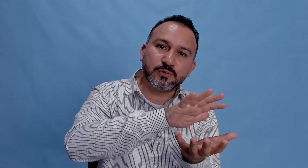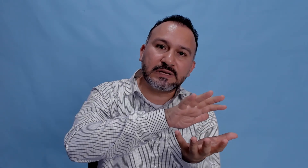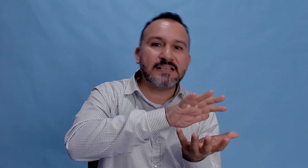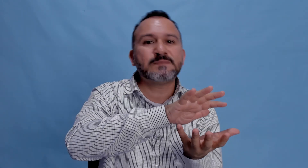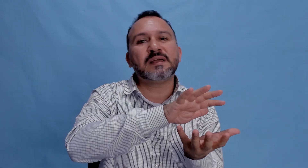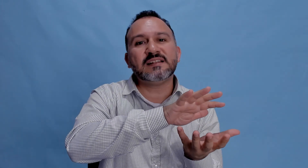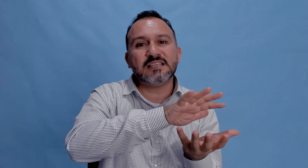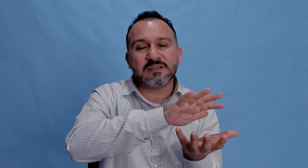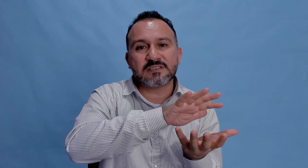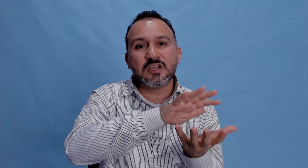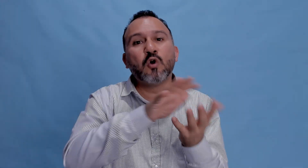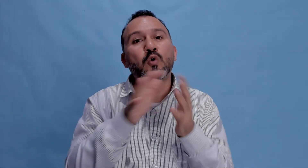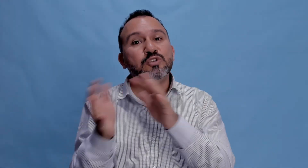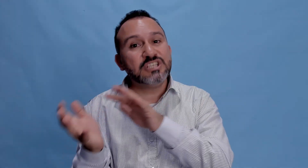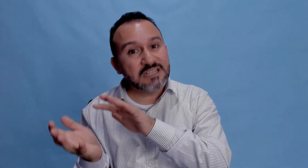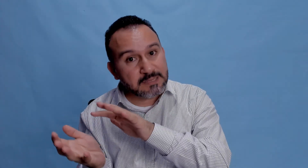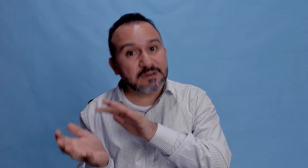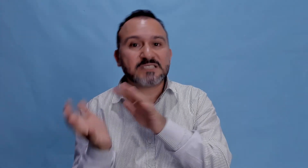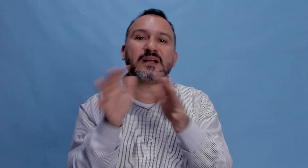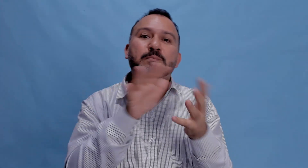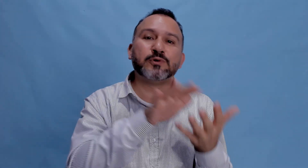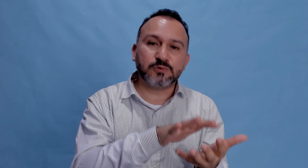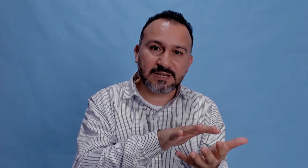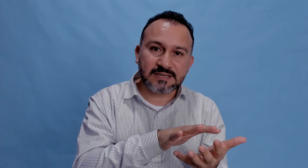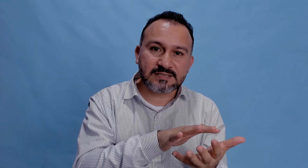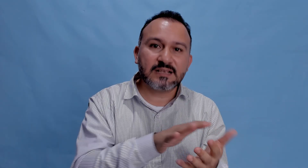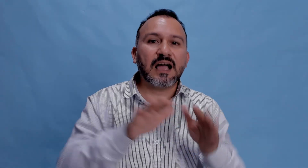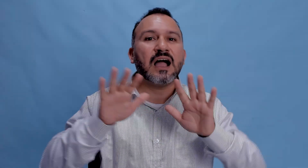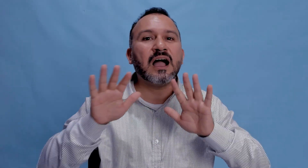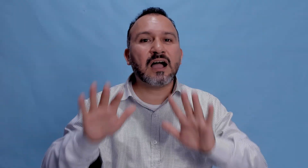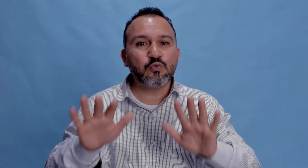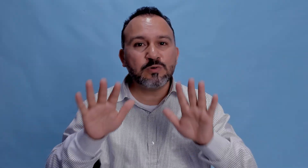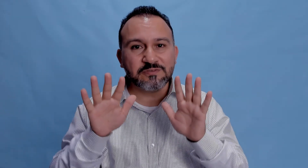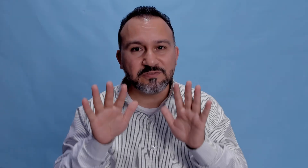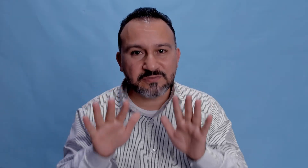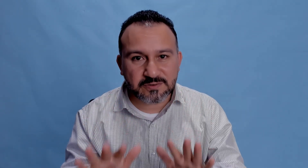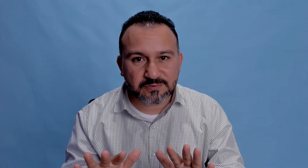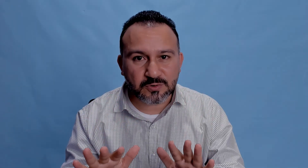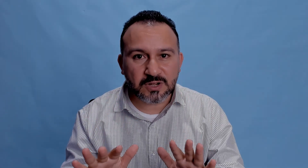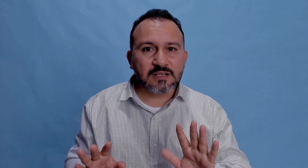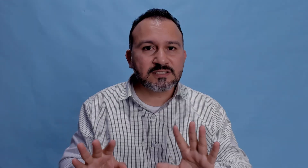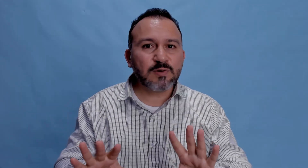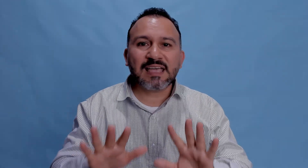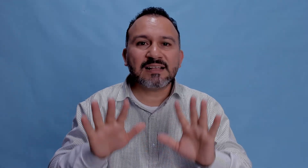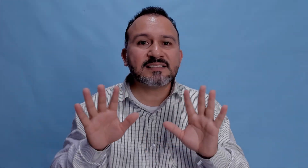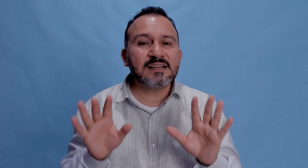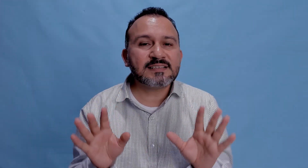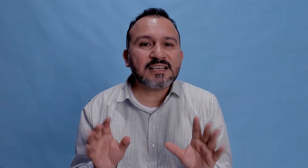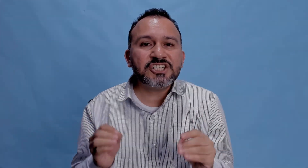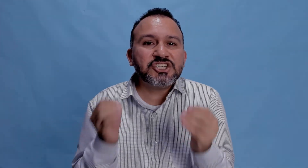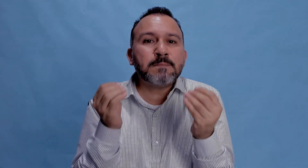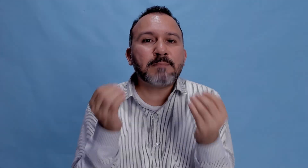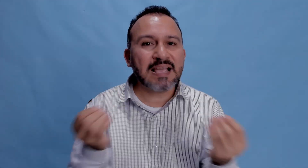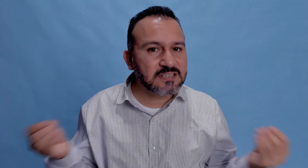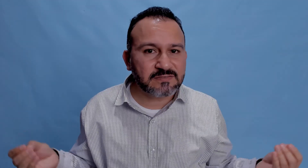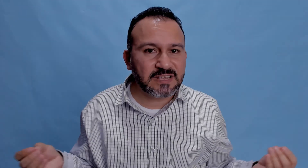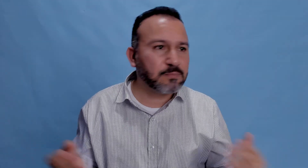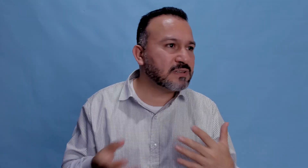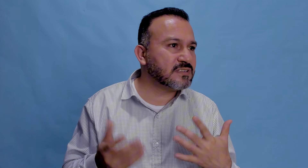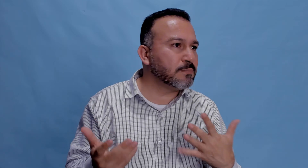português para Libras ou de Libras para português ao vivo. São aquelas cenas que a gente mais vê, por